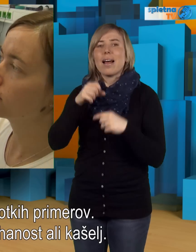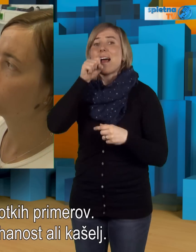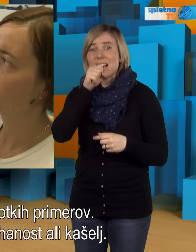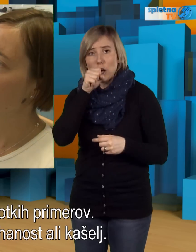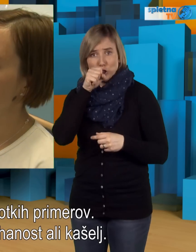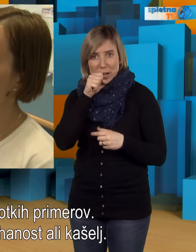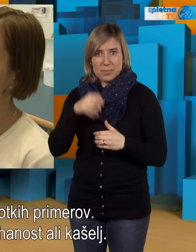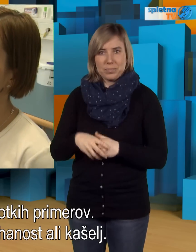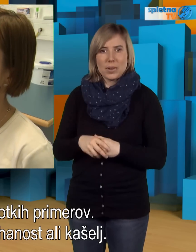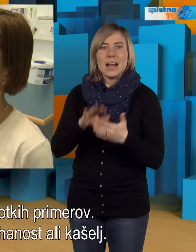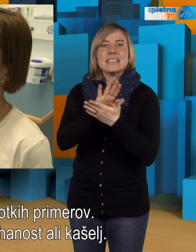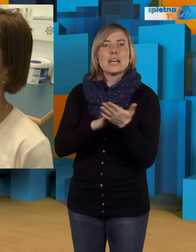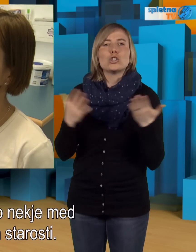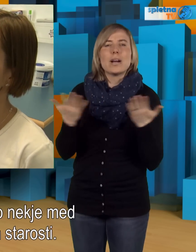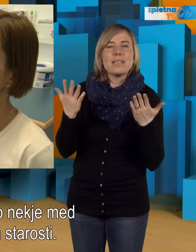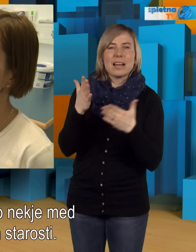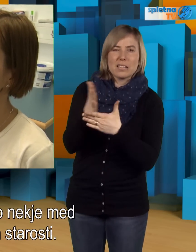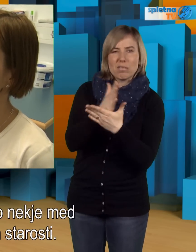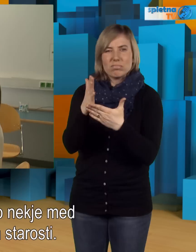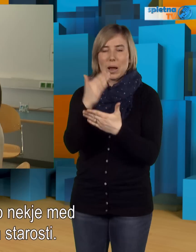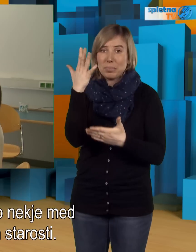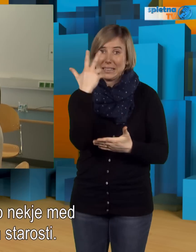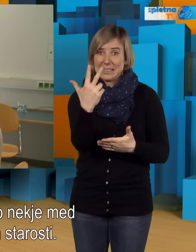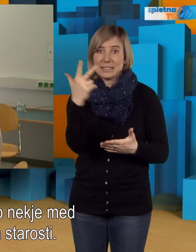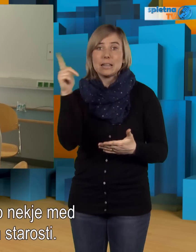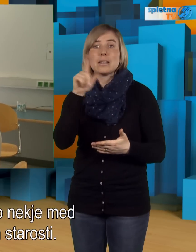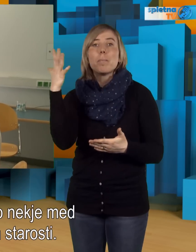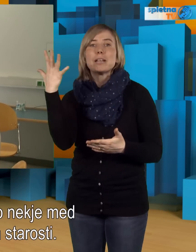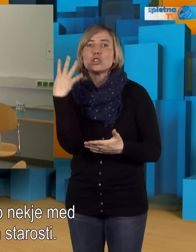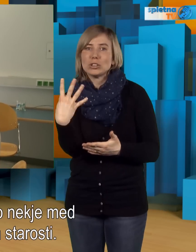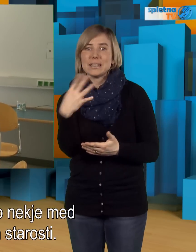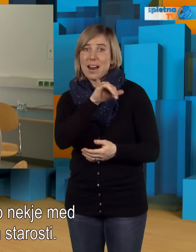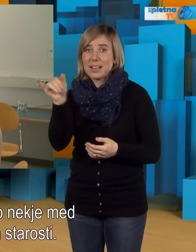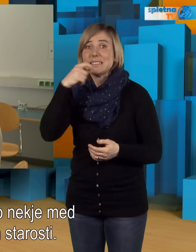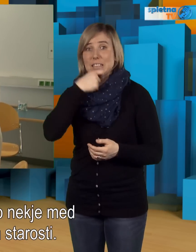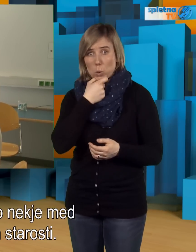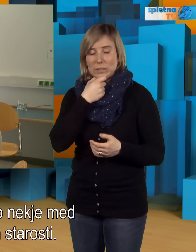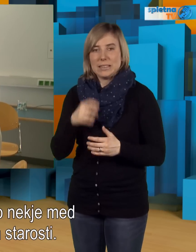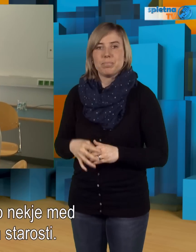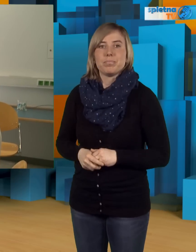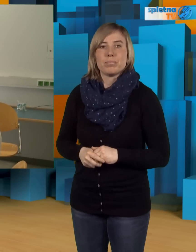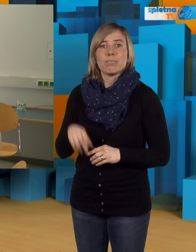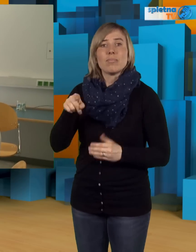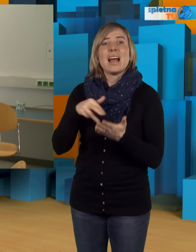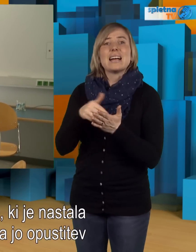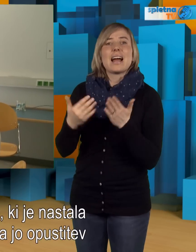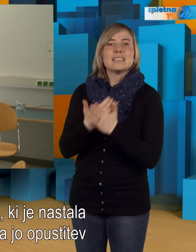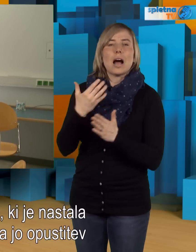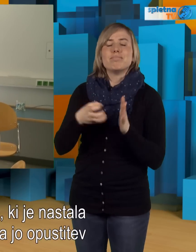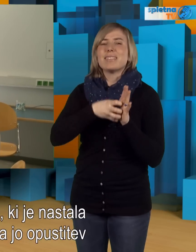kašelj. Začne se navadno nekje med 35 in 45 letom starosti. Gre za